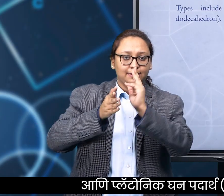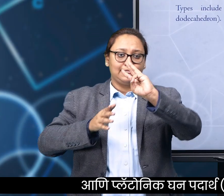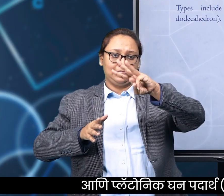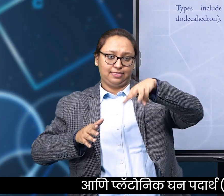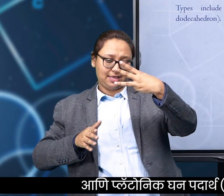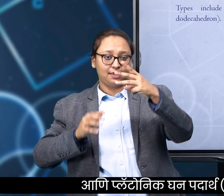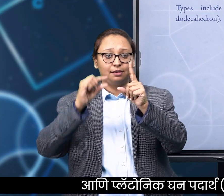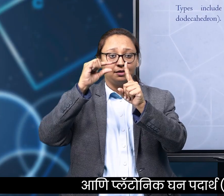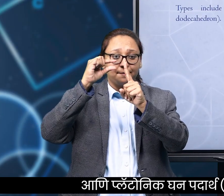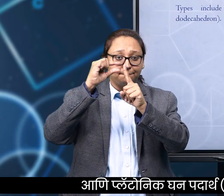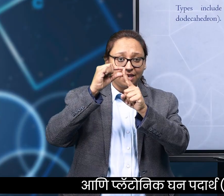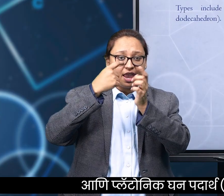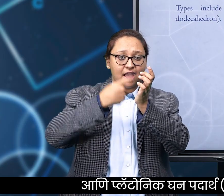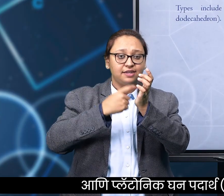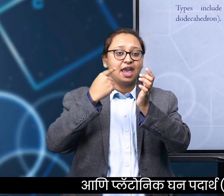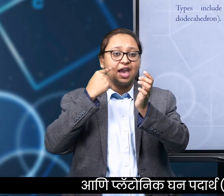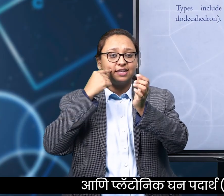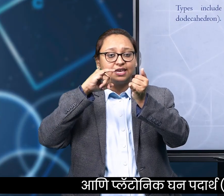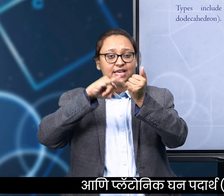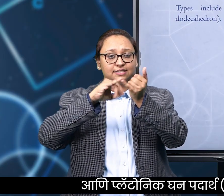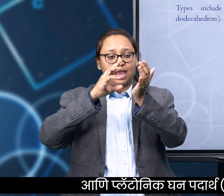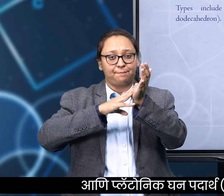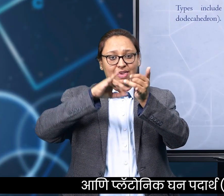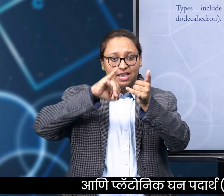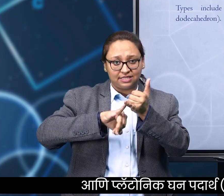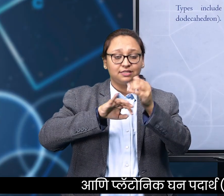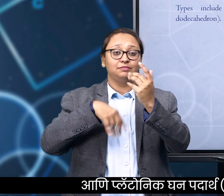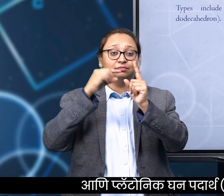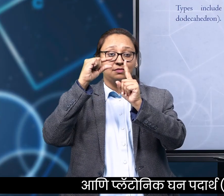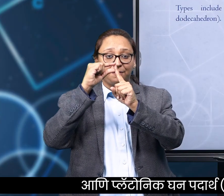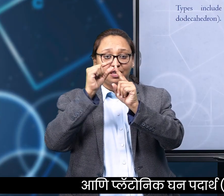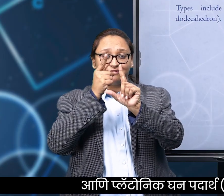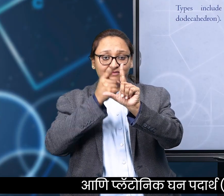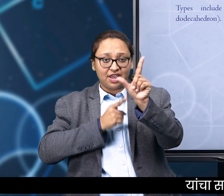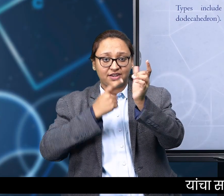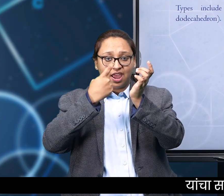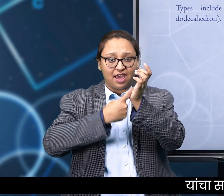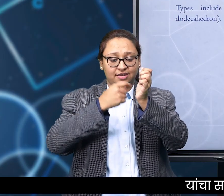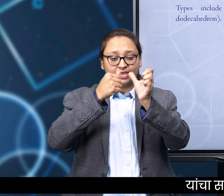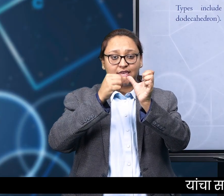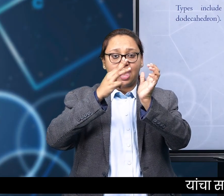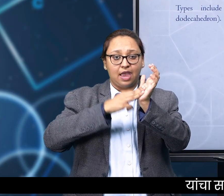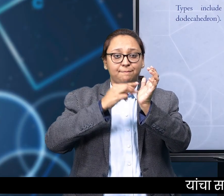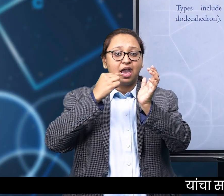प्लॅटॉनिक घन पदार्थ, उदाहरणार्थ अष्टभुजाकृती, डोडेकेहेड्रॉन यांचा समावेश होतो.